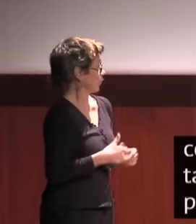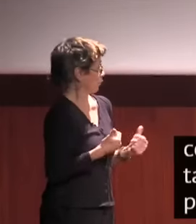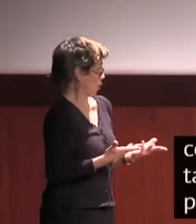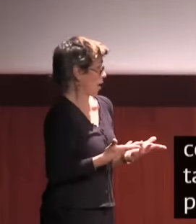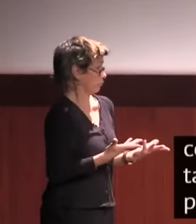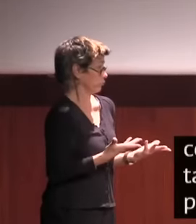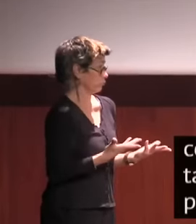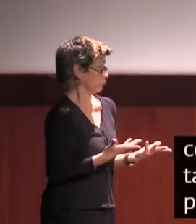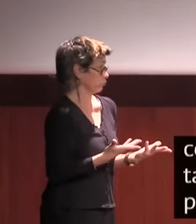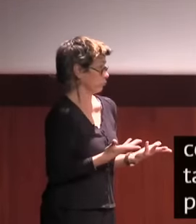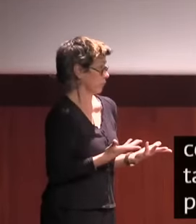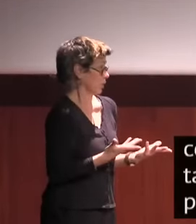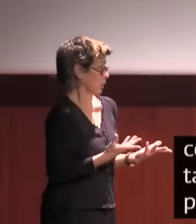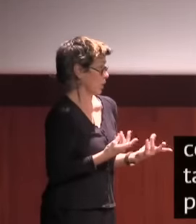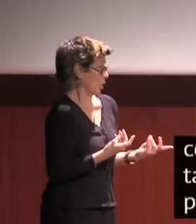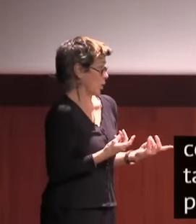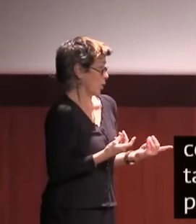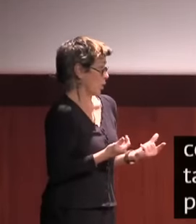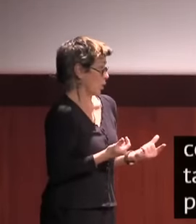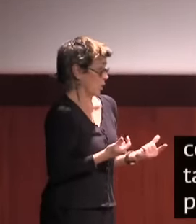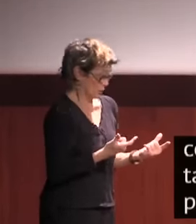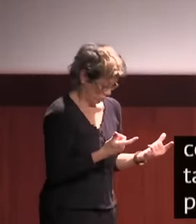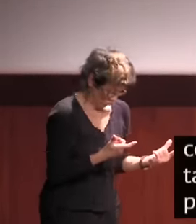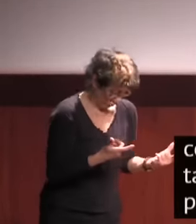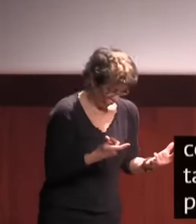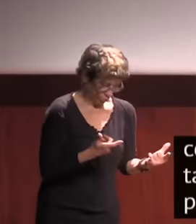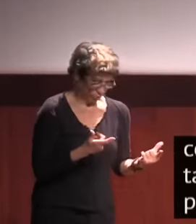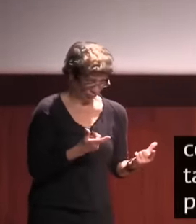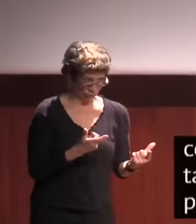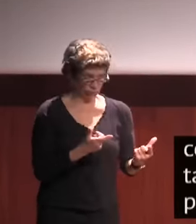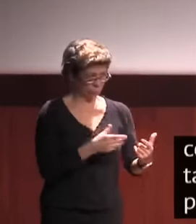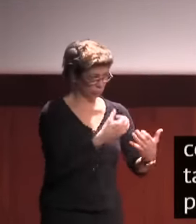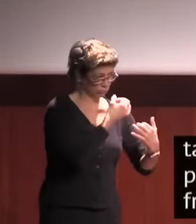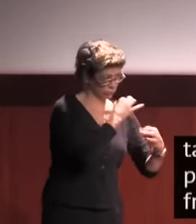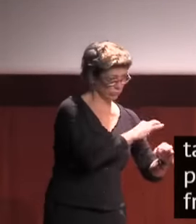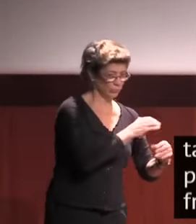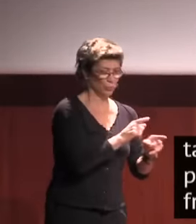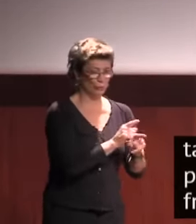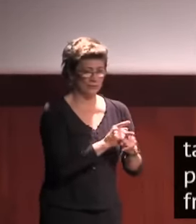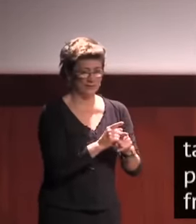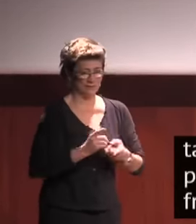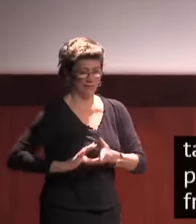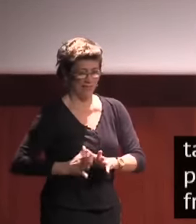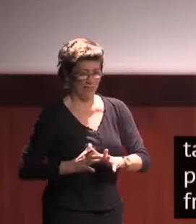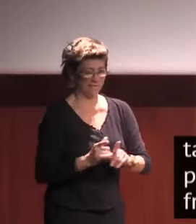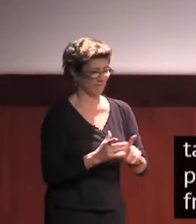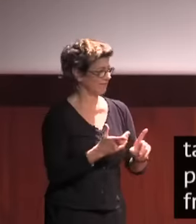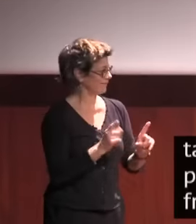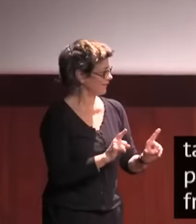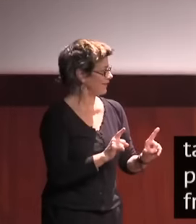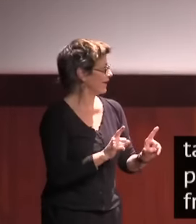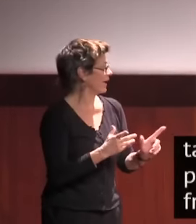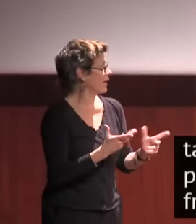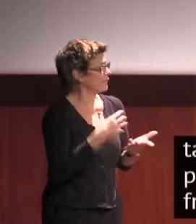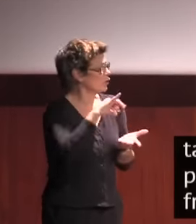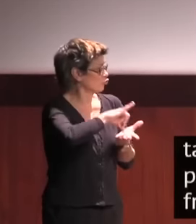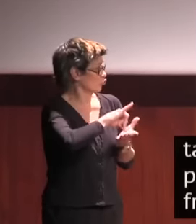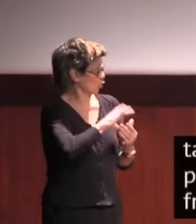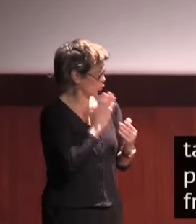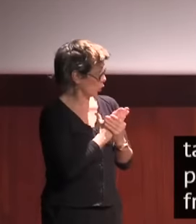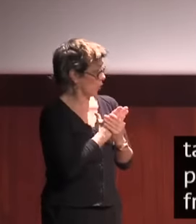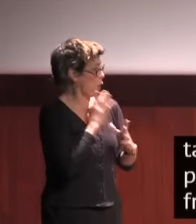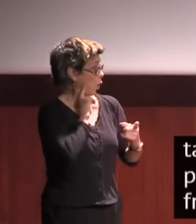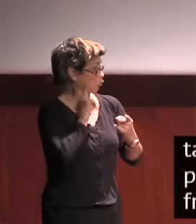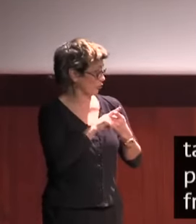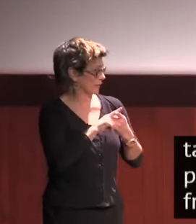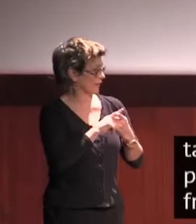aussi une possibilité de le faire soit au français oral, soit en LSF. Il faut savoir que le centre de documentation a vraiment pour objectif